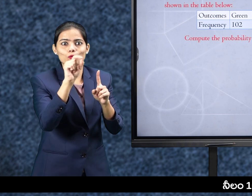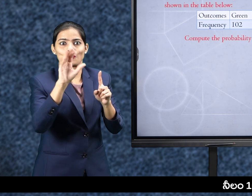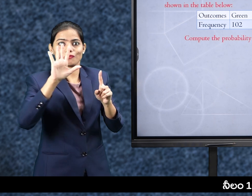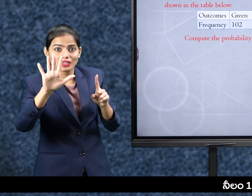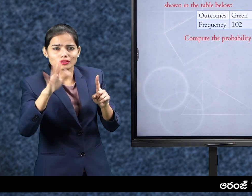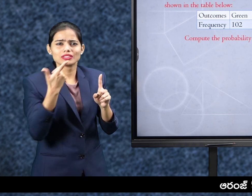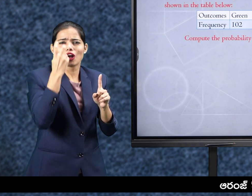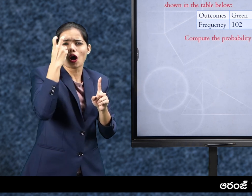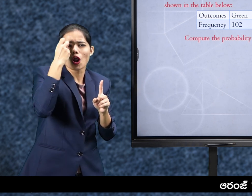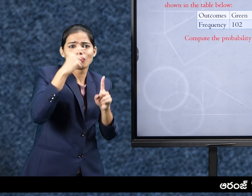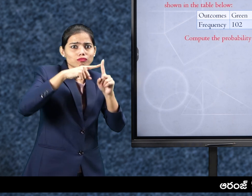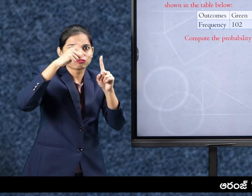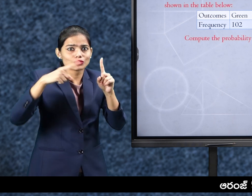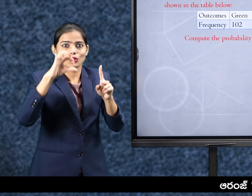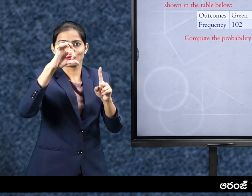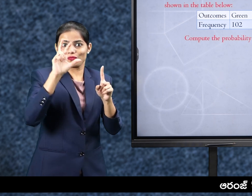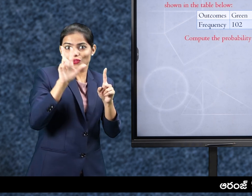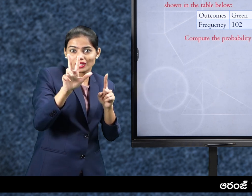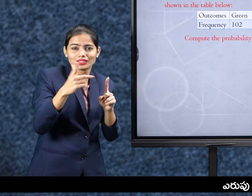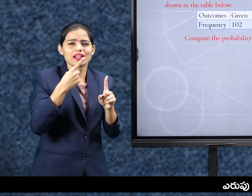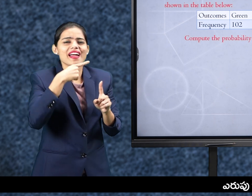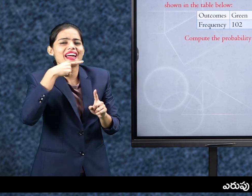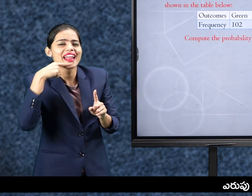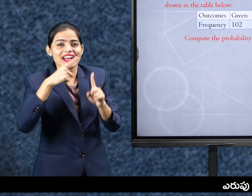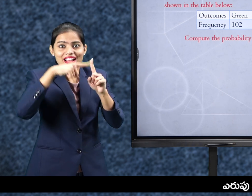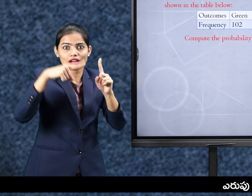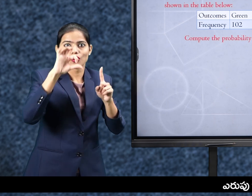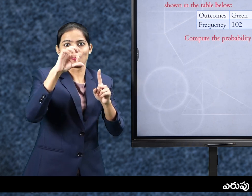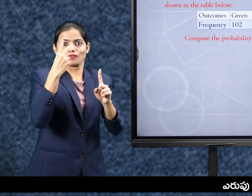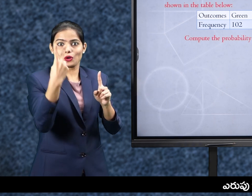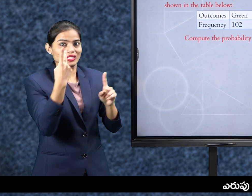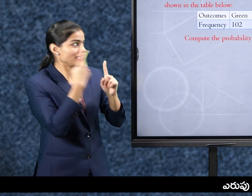105, ఆరెంజ్ అవుట్కమ్స్ ఫ్రీక్వెన్సీ 98, రెడ్ అవుట్కమ్స్ ఫ్రీక్వెన్సీ 92.